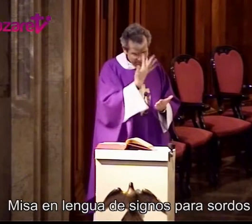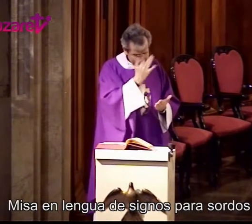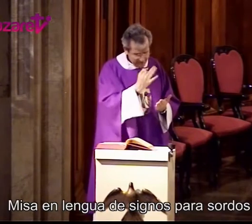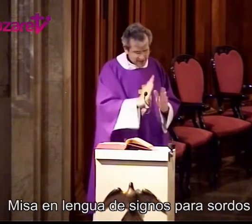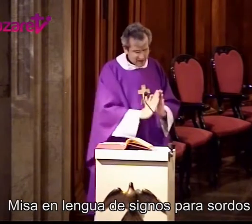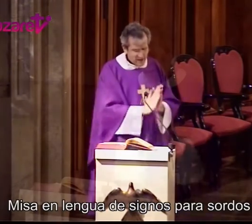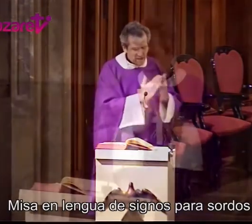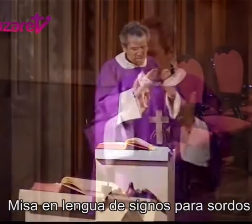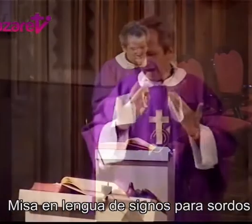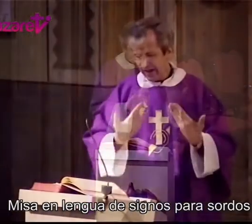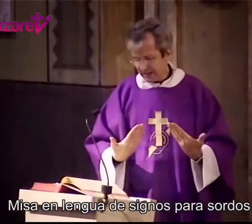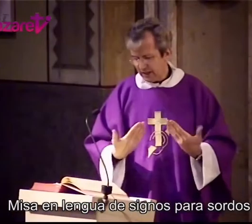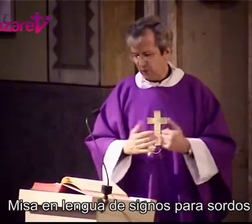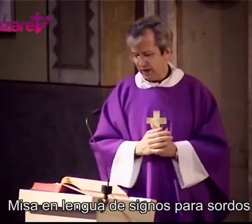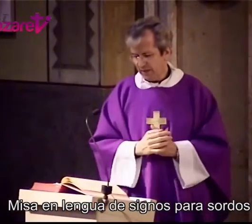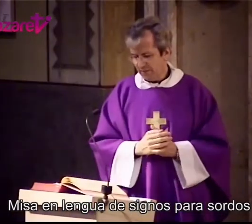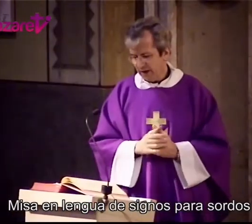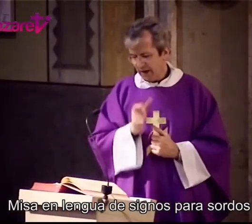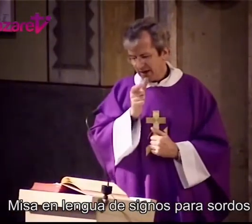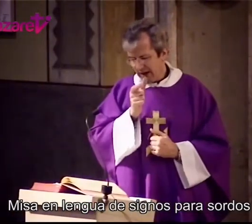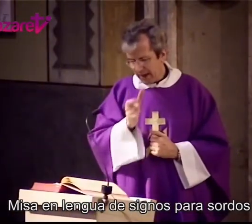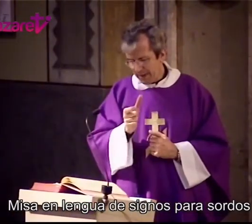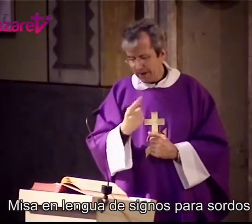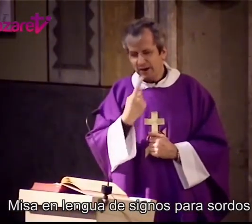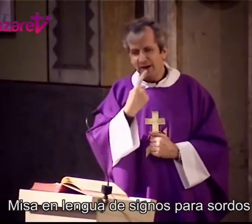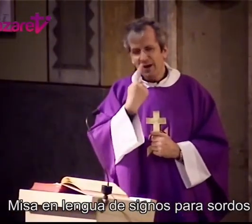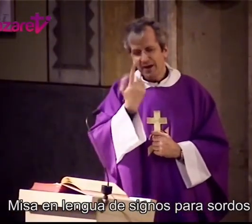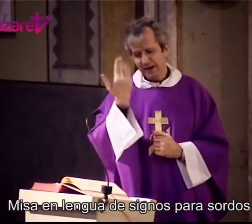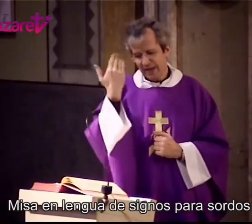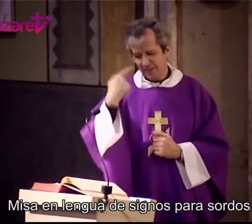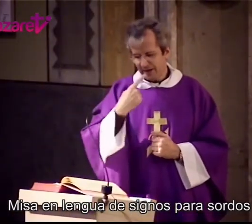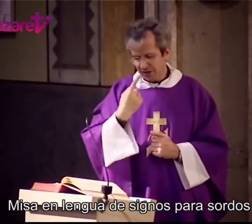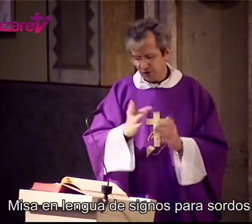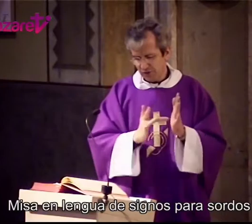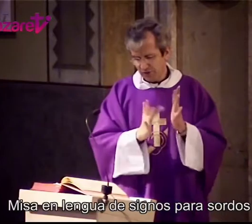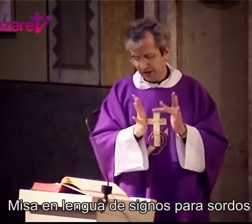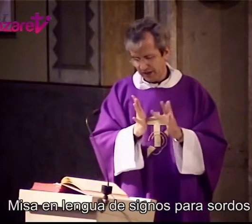fe a la Escritura y a la palabra que había dicho Jesús.